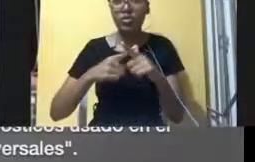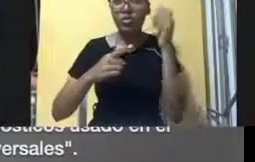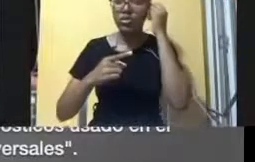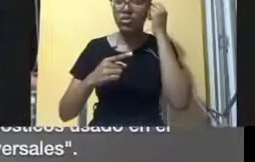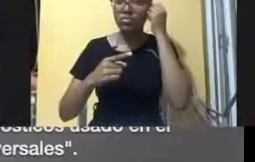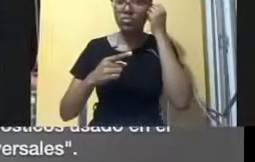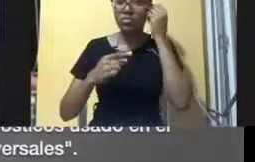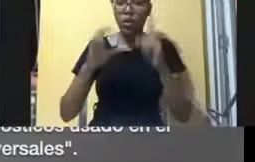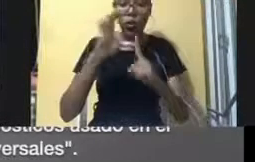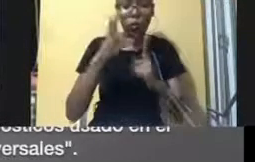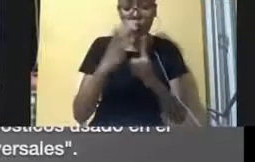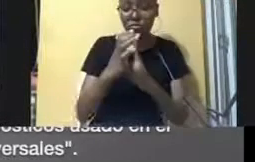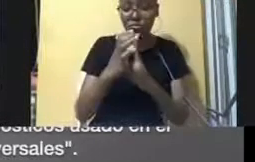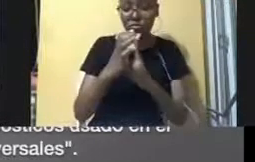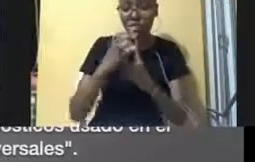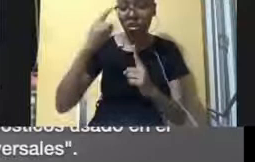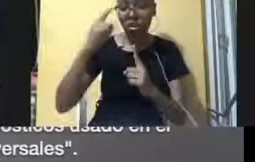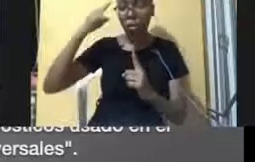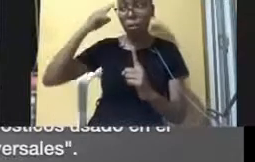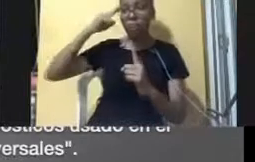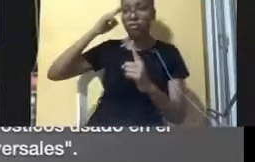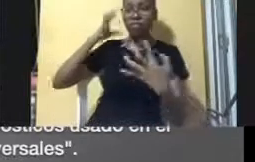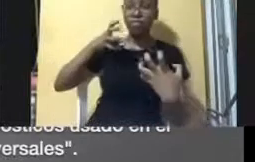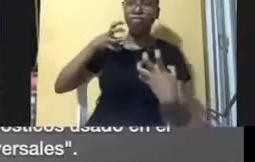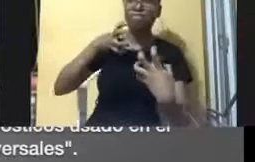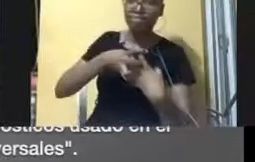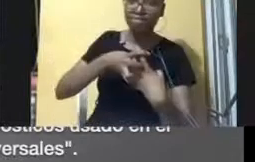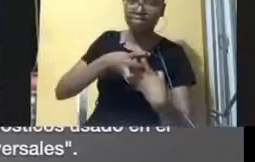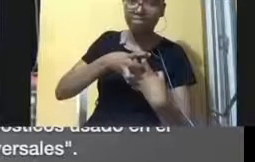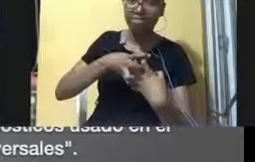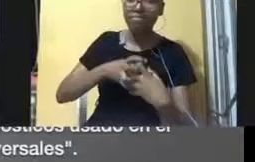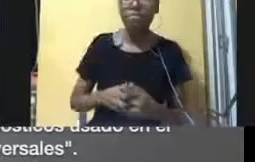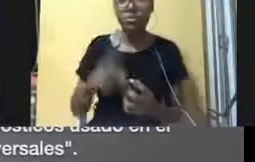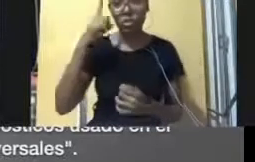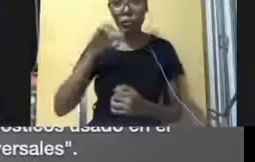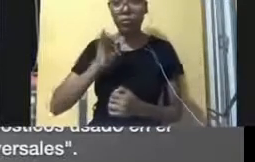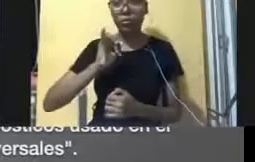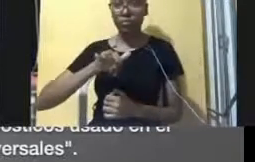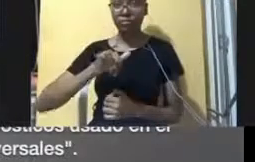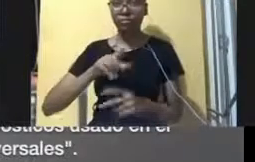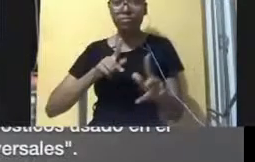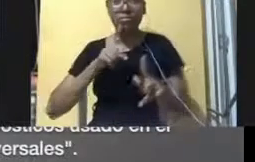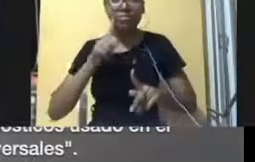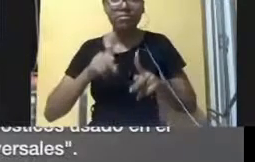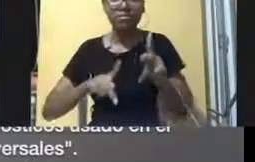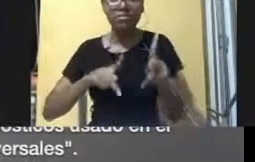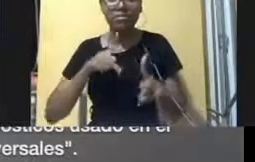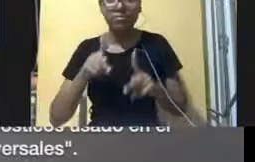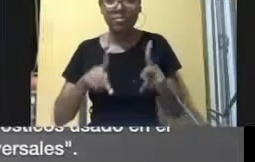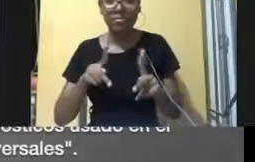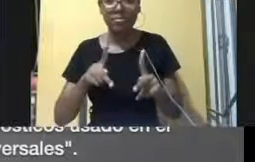indivisibles y mutuamente constitutivas. Por lo tanto, las personas son modeladas por la cultura